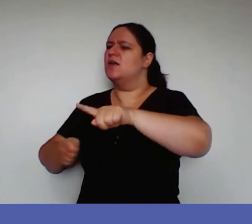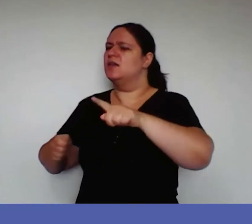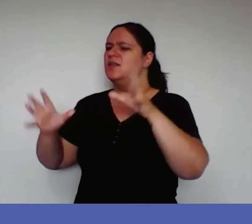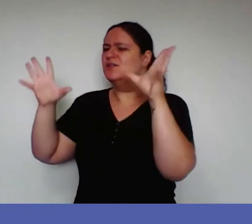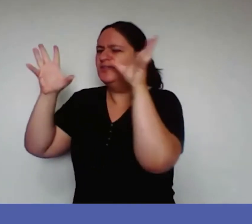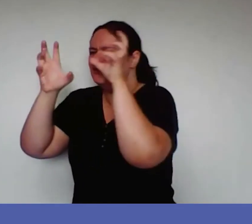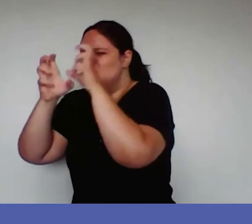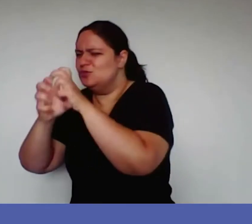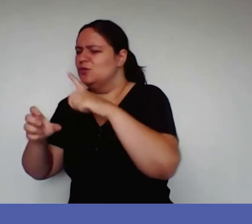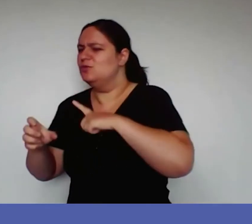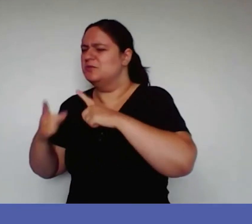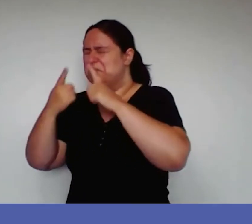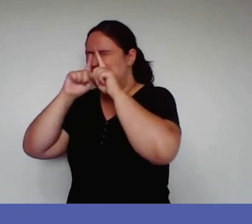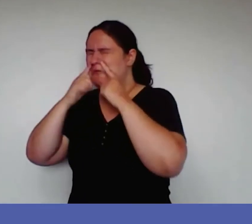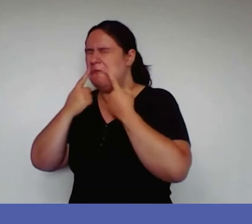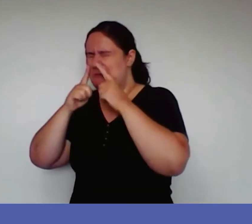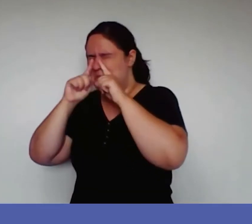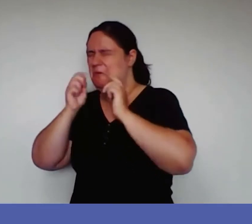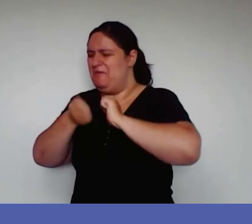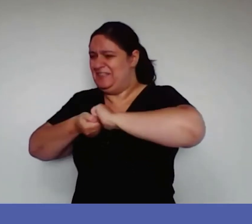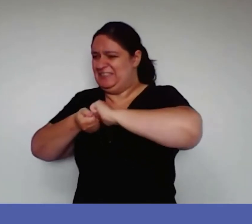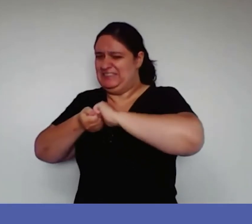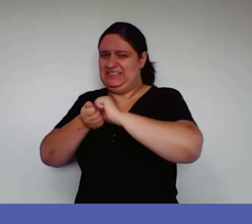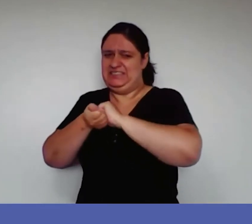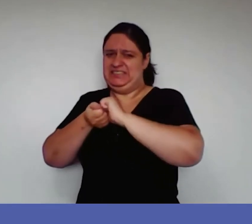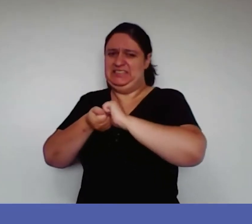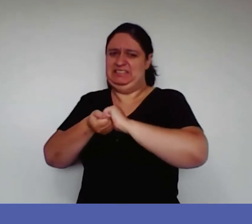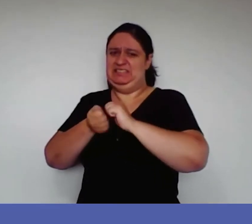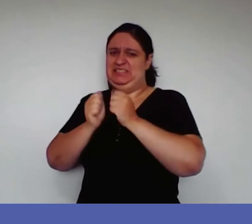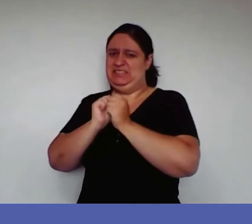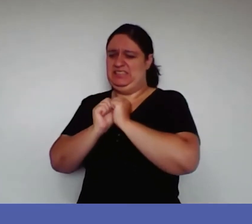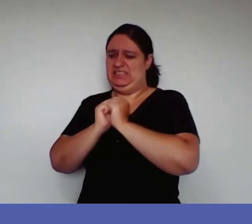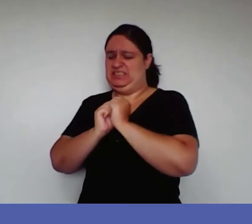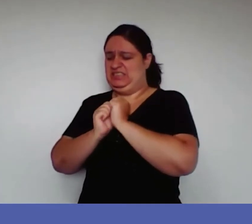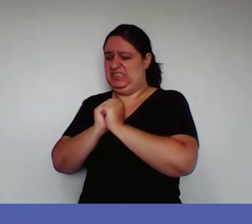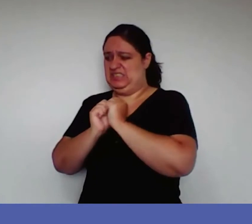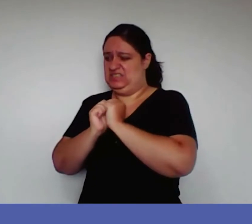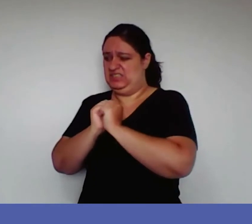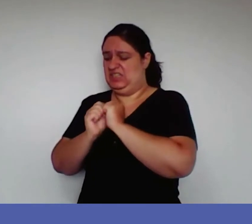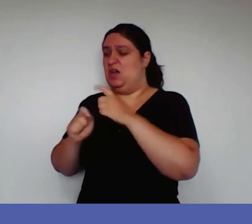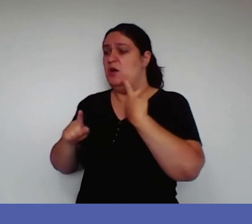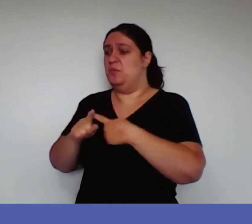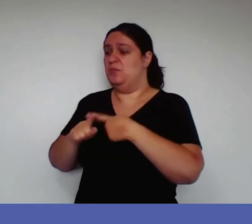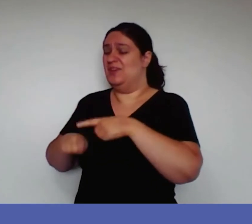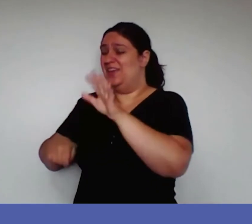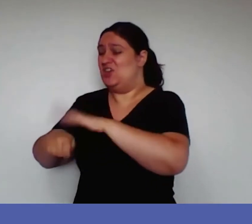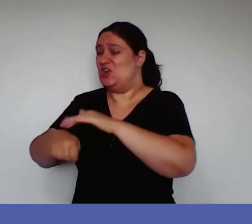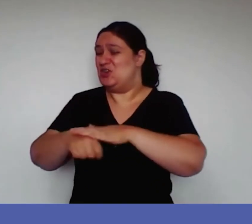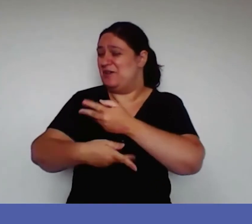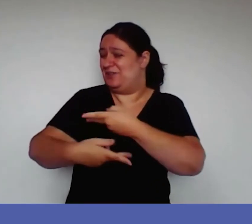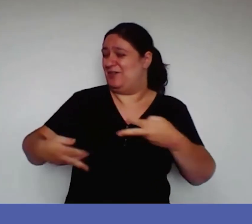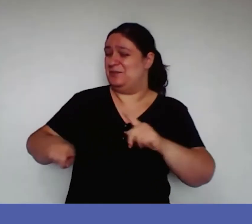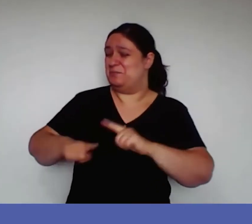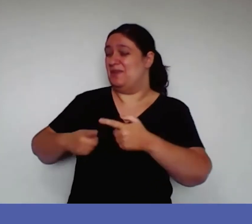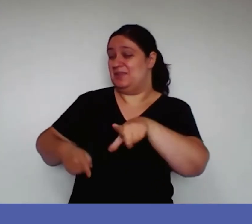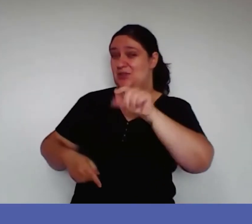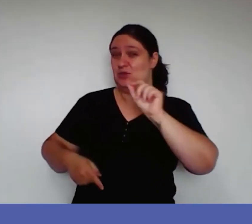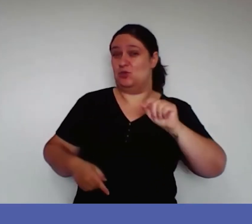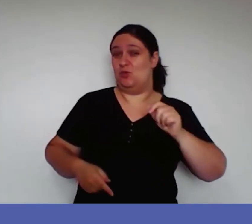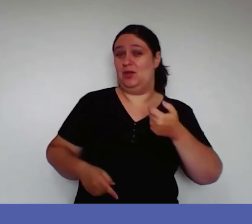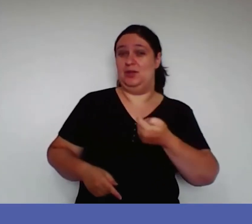choro e ranger de dentes, porque muitos são chamados, mas poucos escolhidos. Irmãos, esse aqui